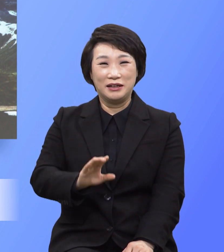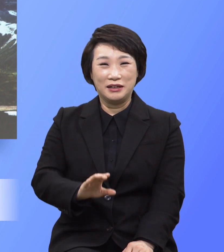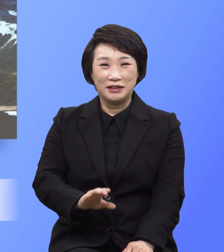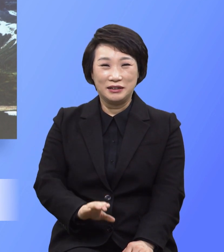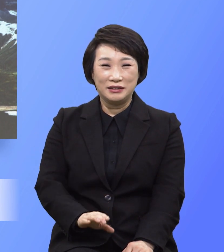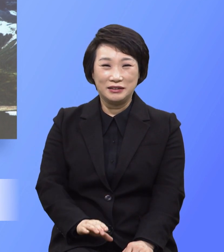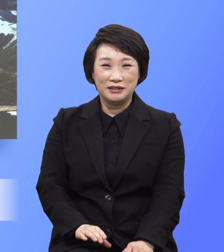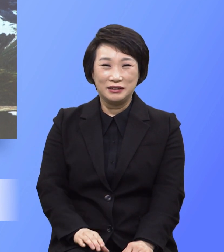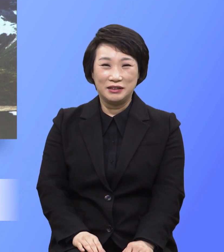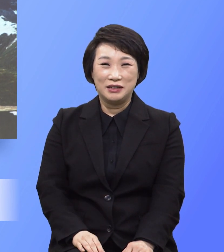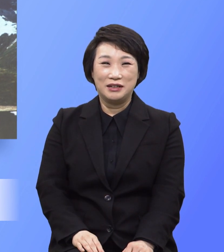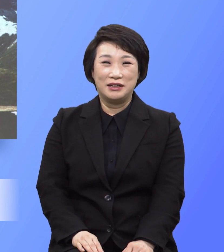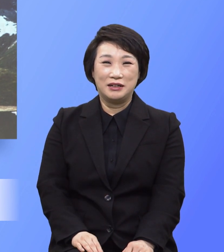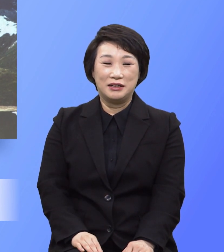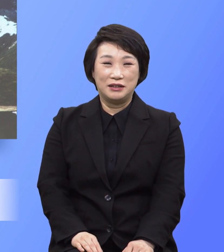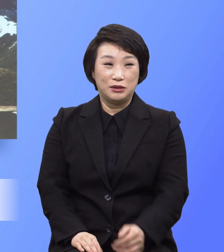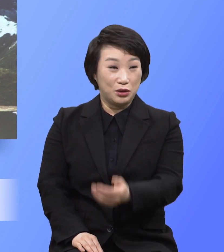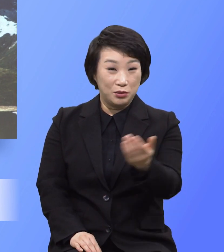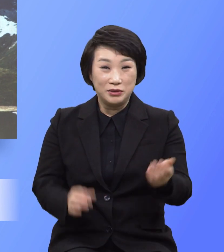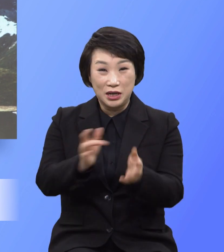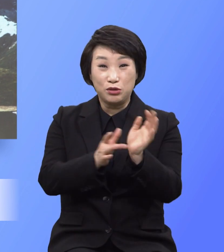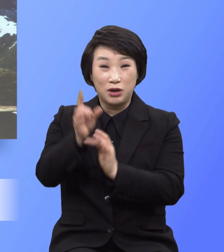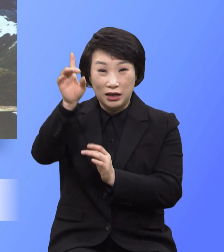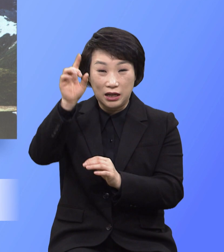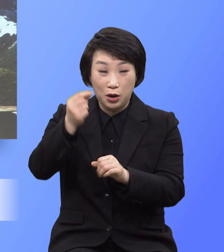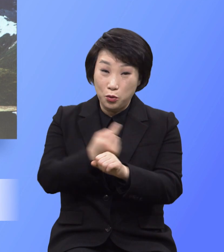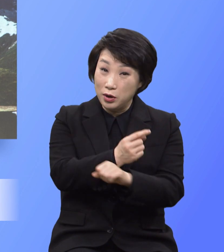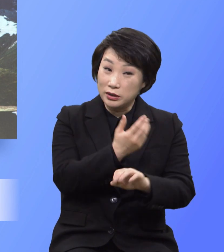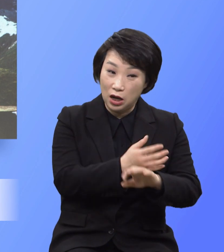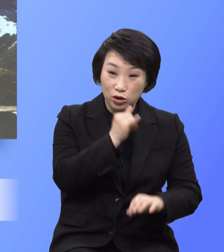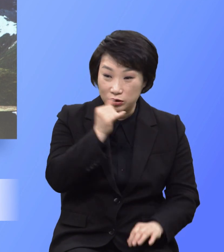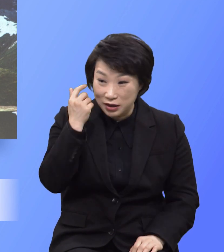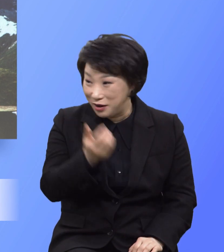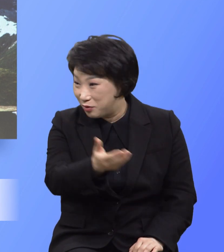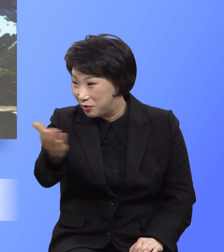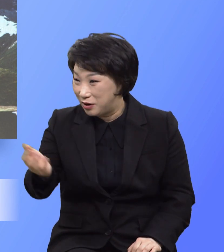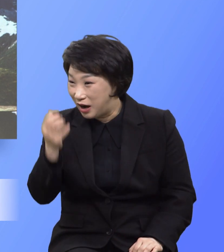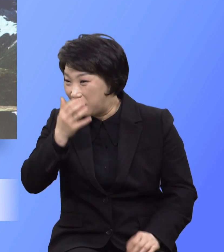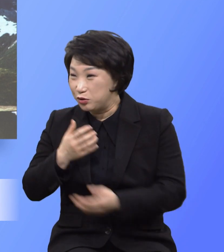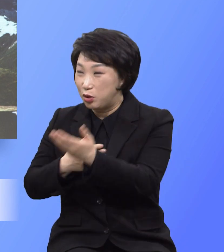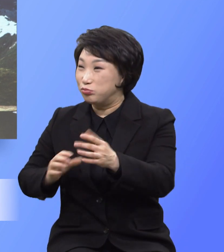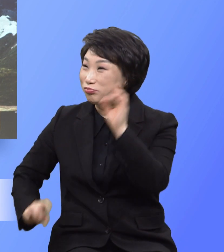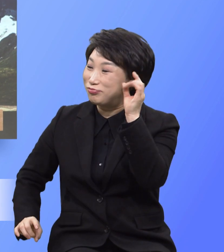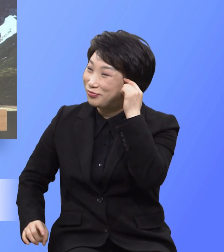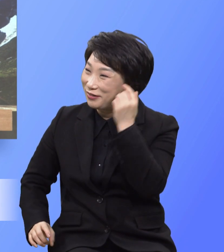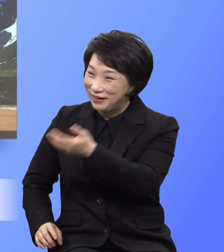없네. 어디 예수밖에 다른 거 또 있어요? 근데 왜 아니요?